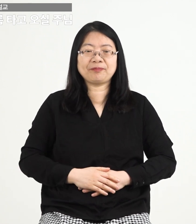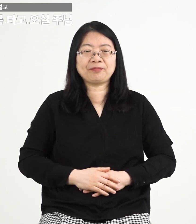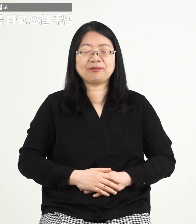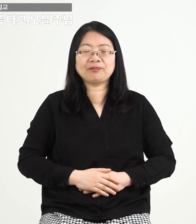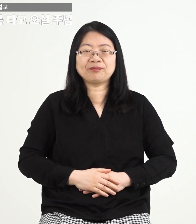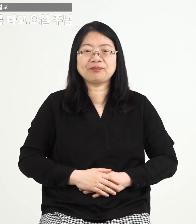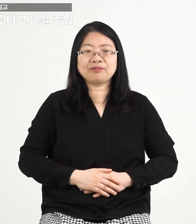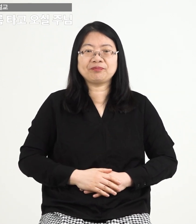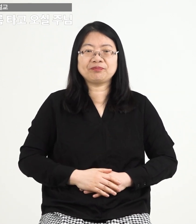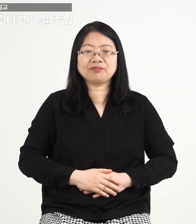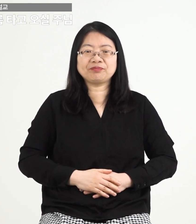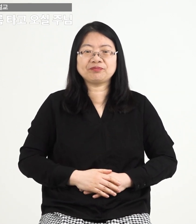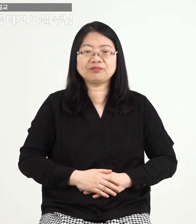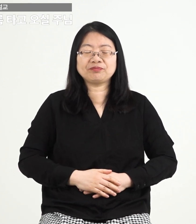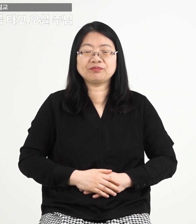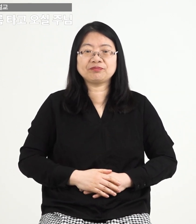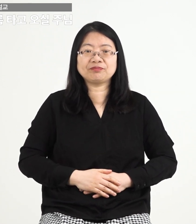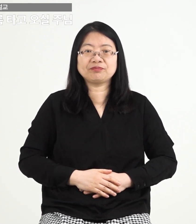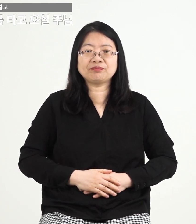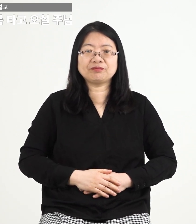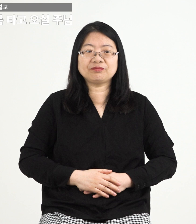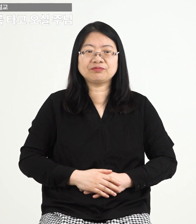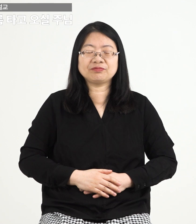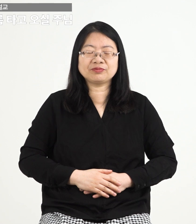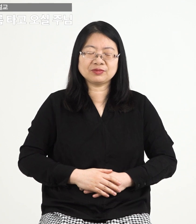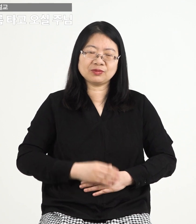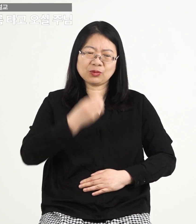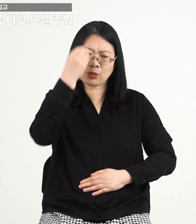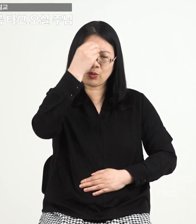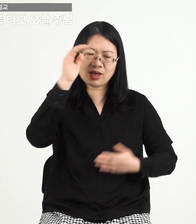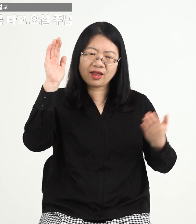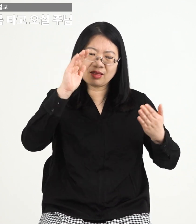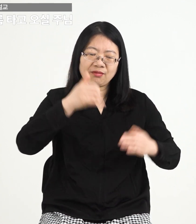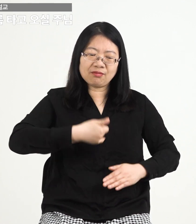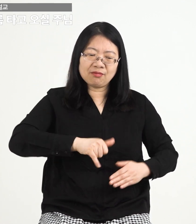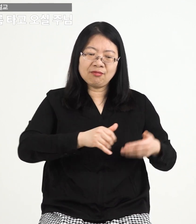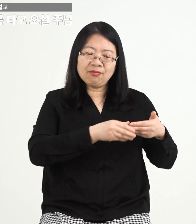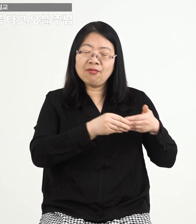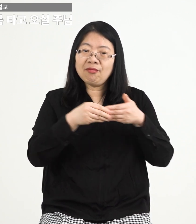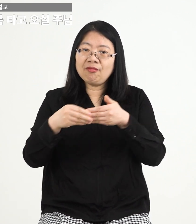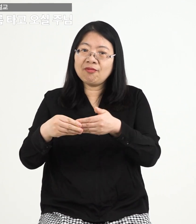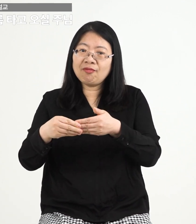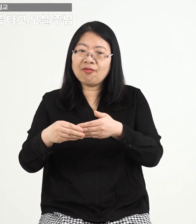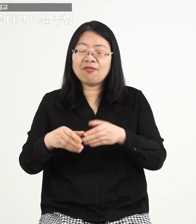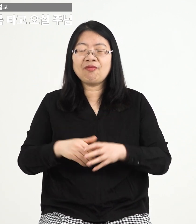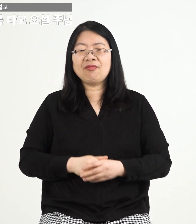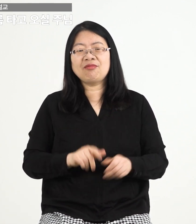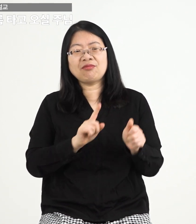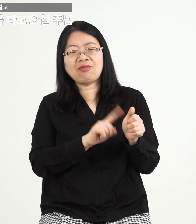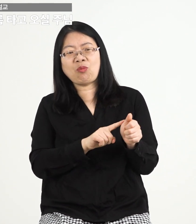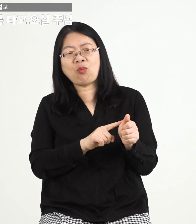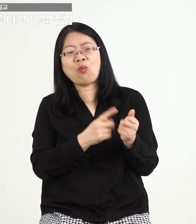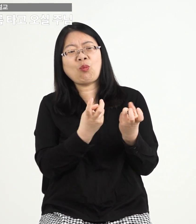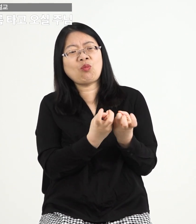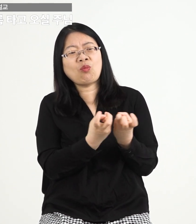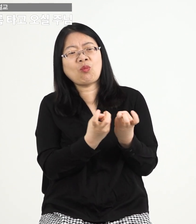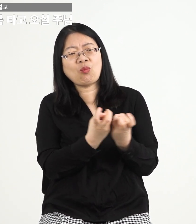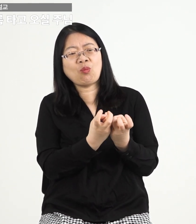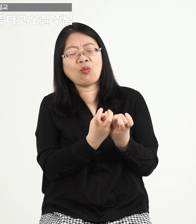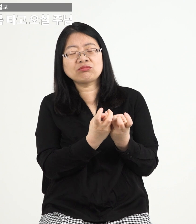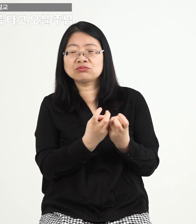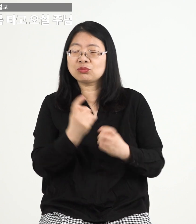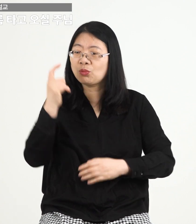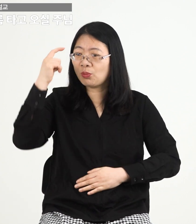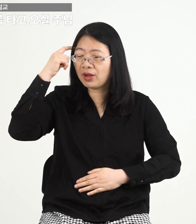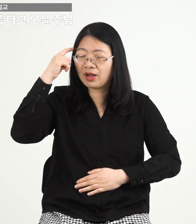막 그 고등학교 다니는 애들을 막 급하게 데리고 왔어요. 이 어쩌면 좋냐고. 그래서 왜 그러세요?